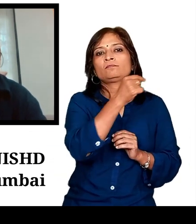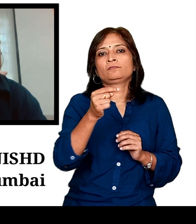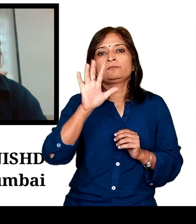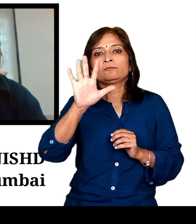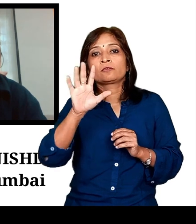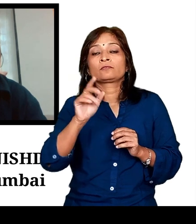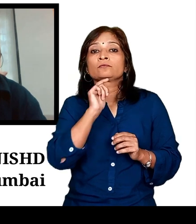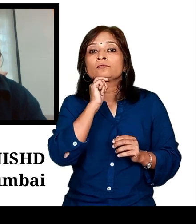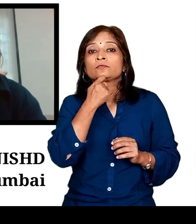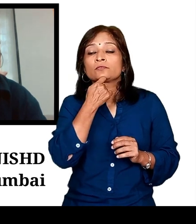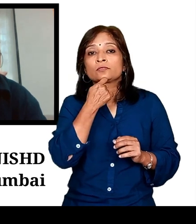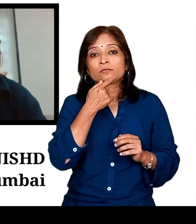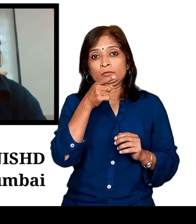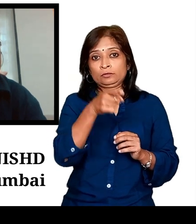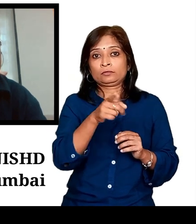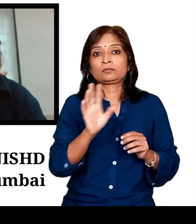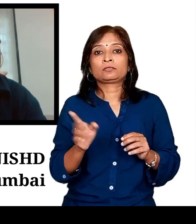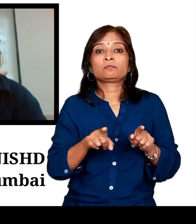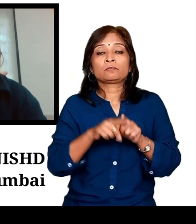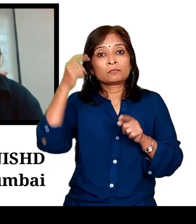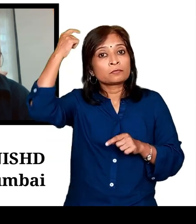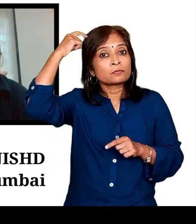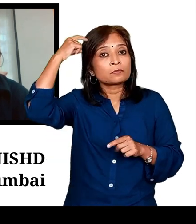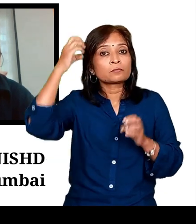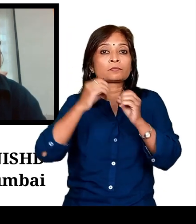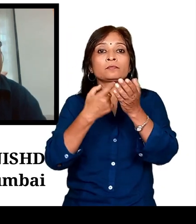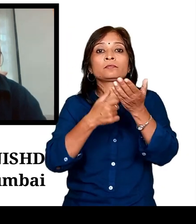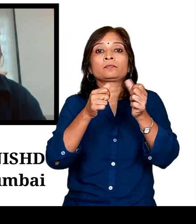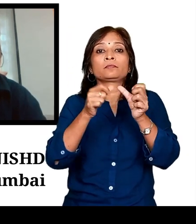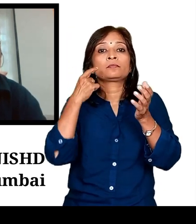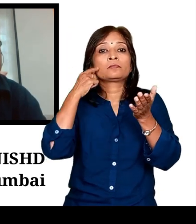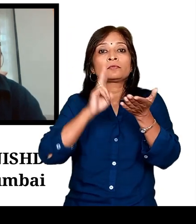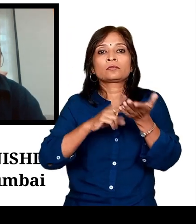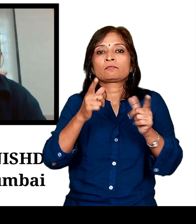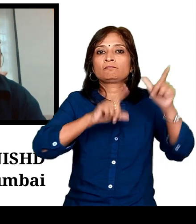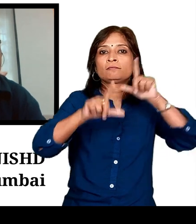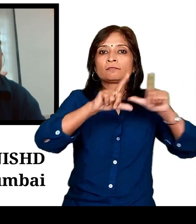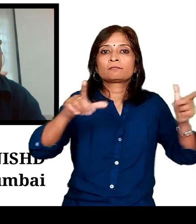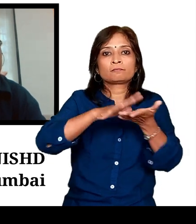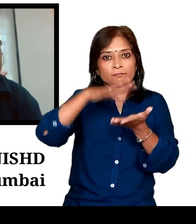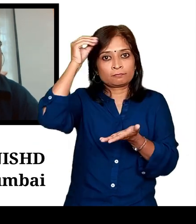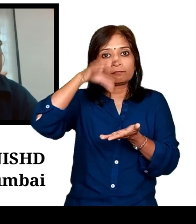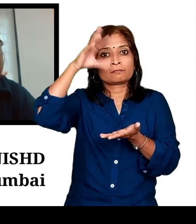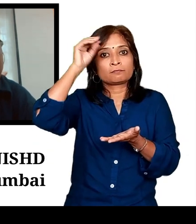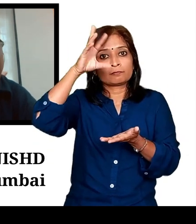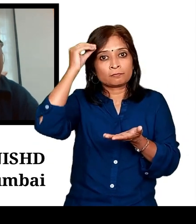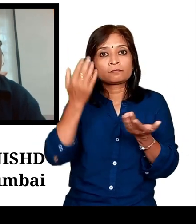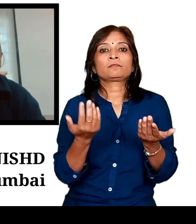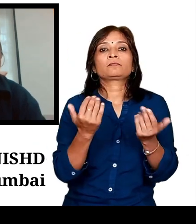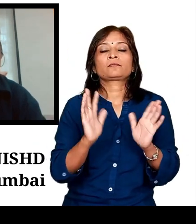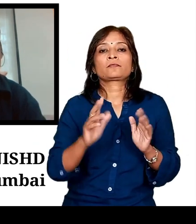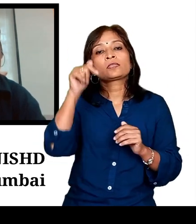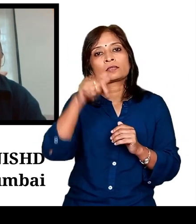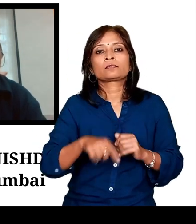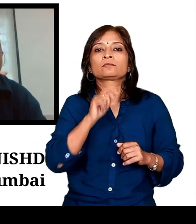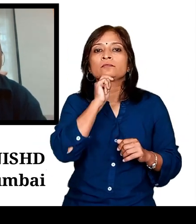0 to 5 years ऐसा एज होता है कि जिसमें हमारा ब्रेन इस तरह से डेवलप लैंग्वेज को किया जाता है. तो दैट इज इन दैट